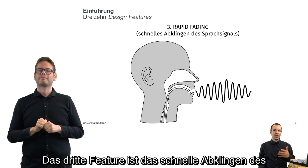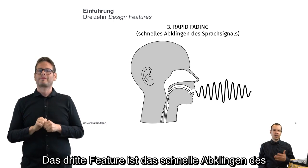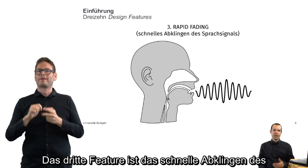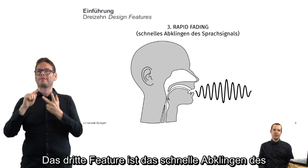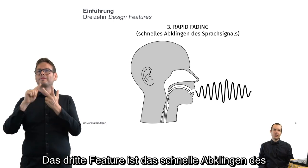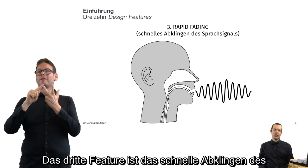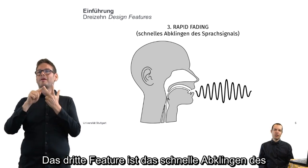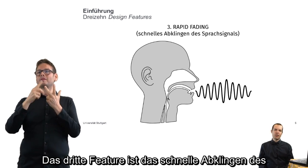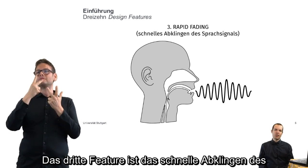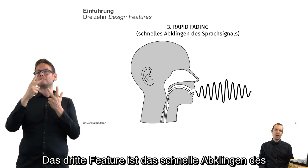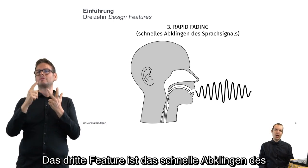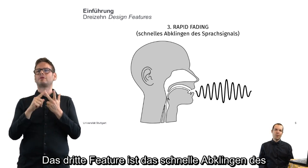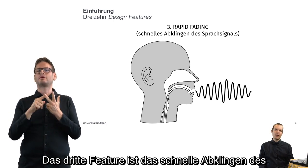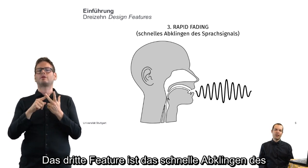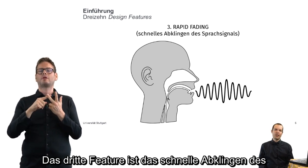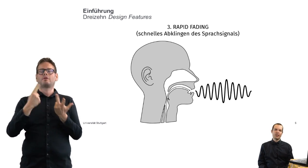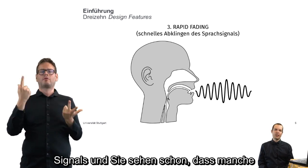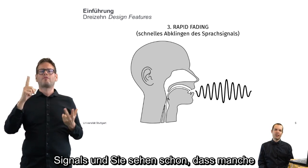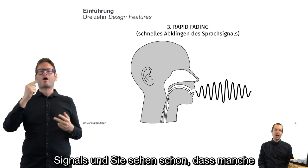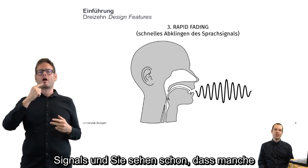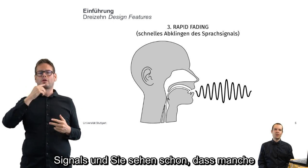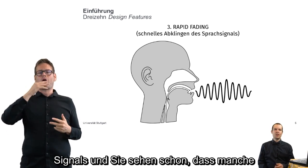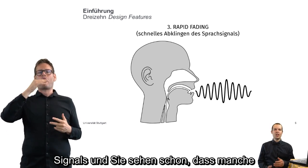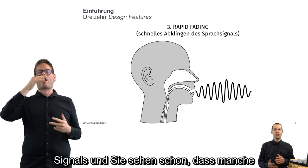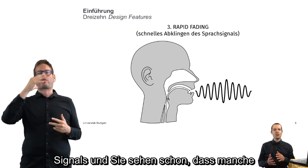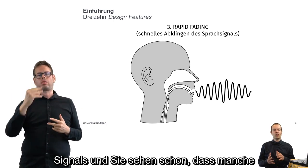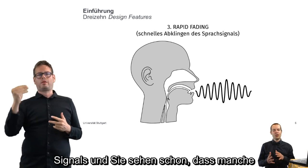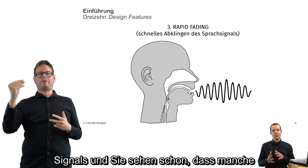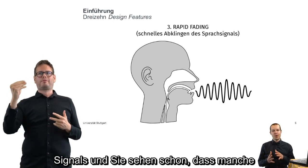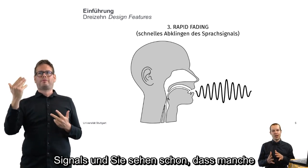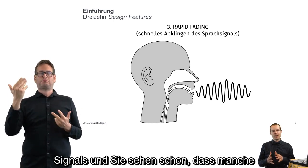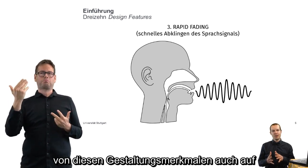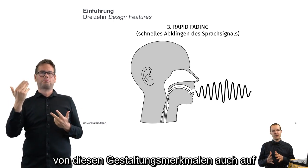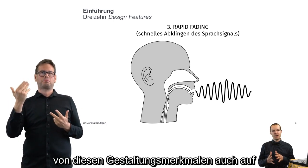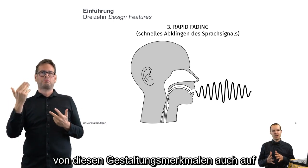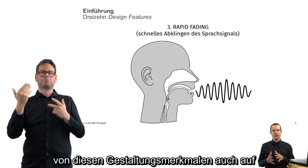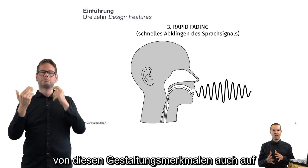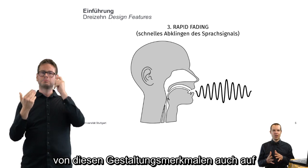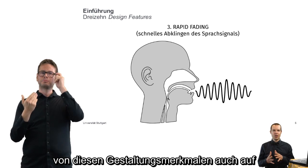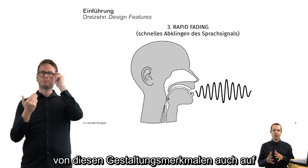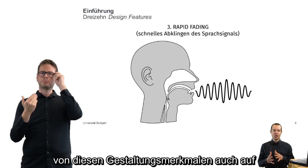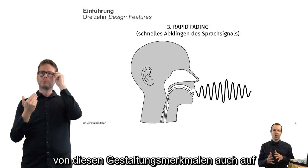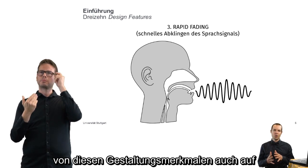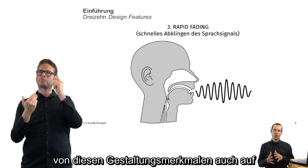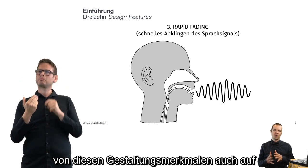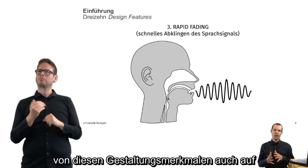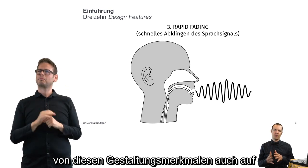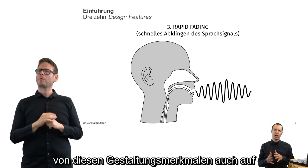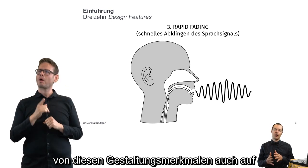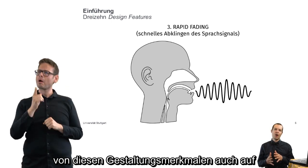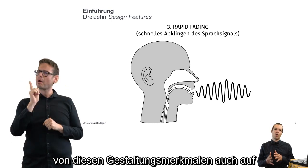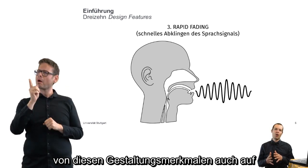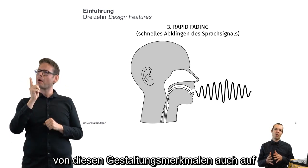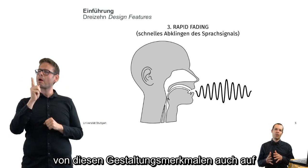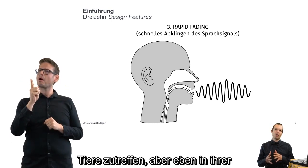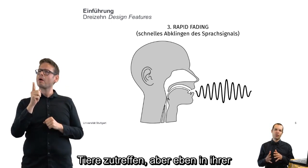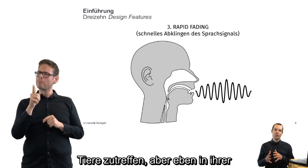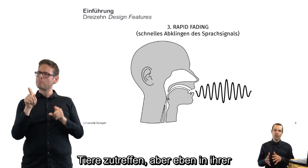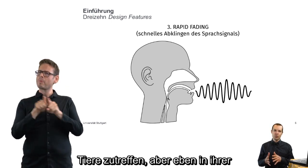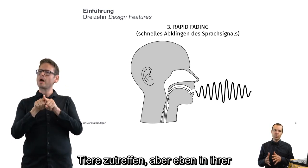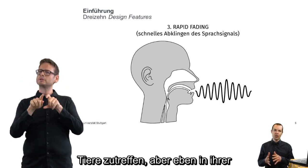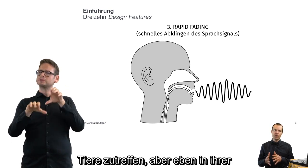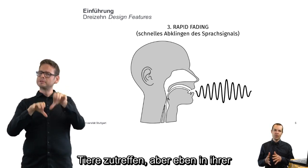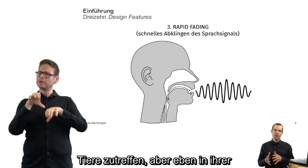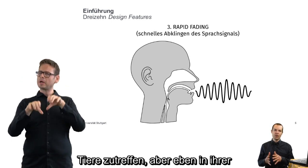Das dritte Feature ist das schnelle Abklingen des Signals und Sie sehen schon, dass manche von diesen Gestaltungsmerkmalen auch auf